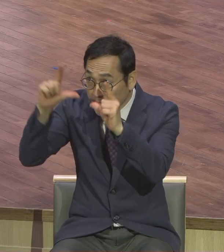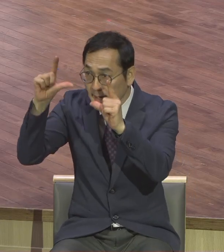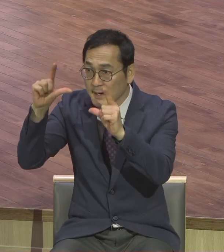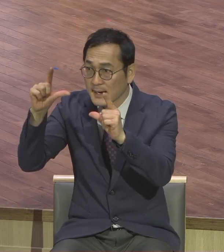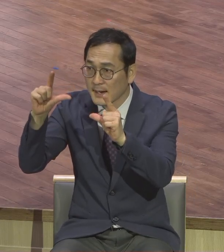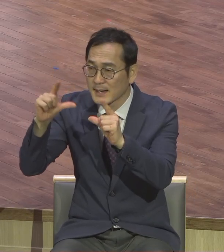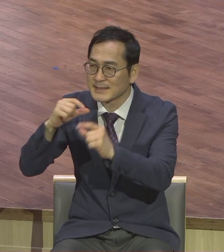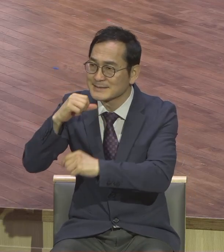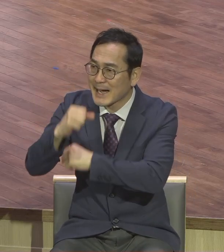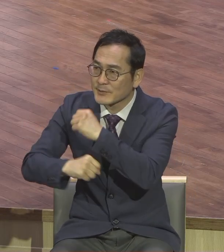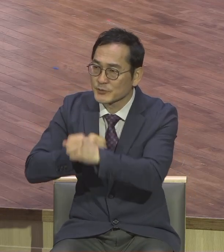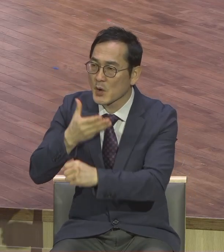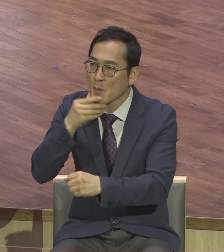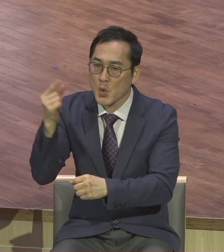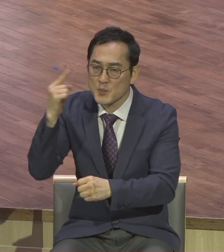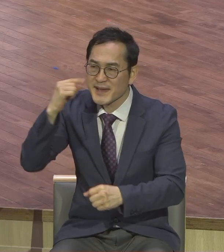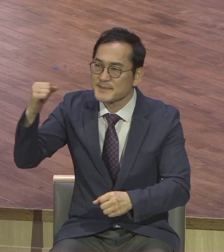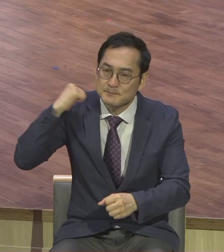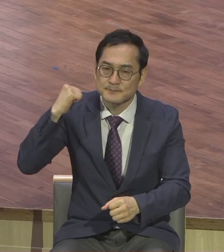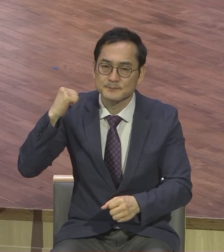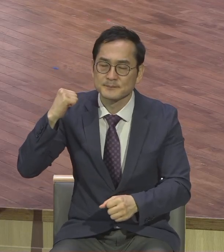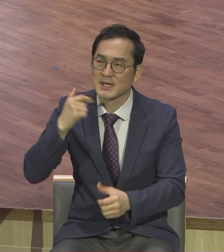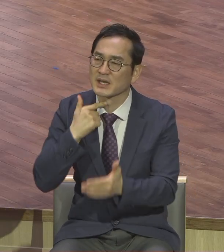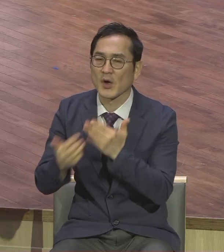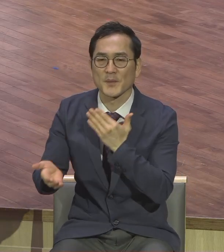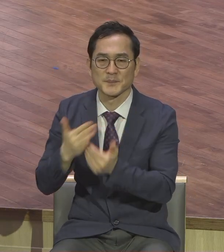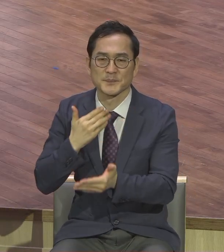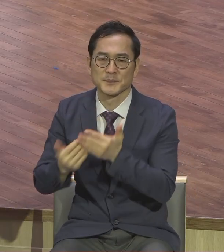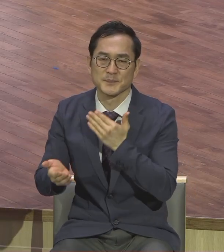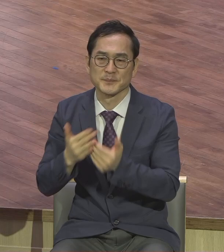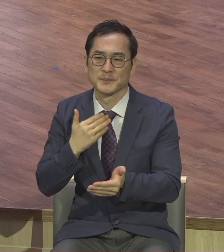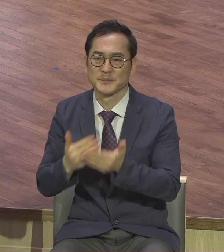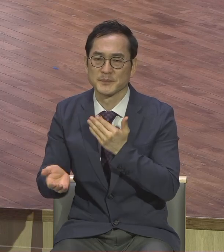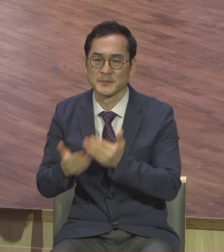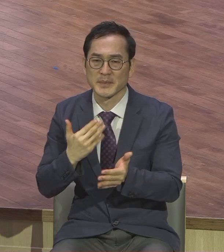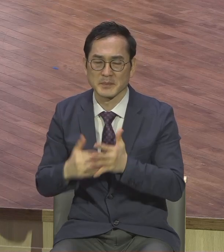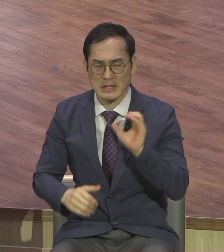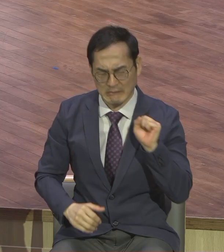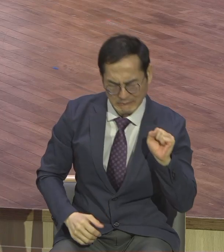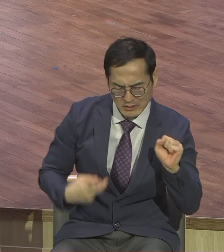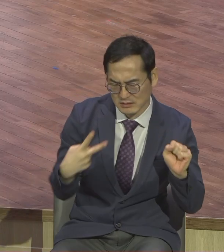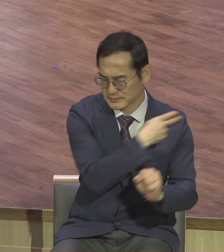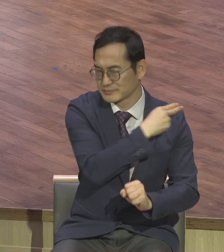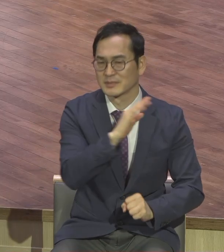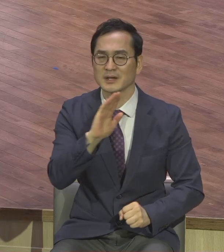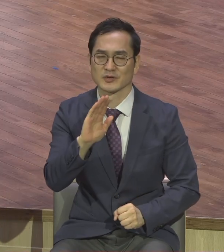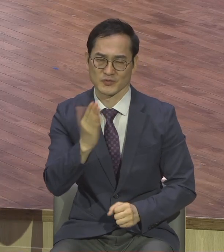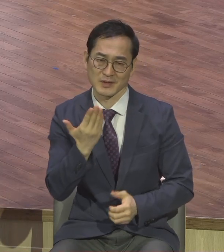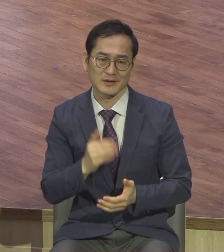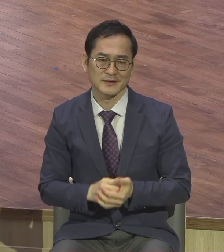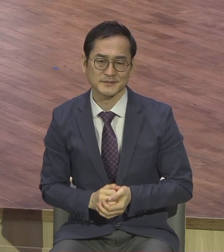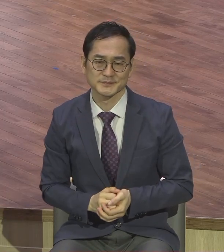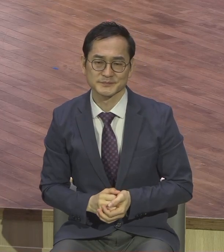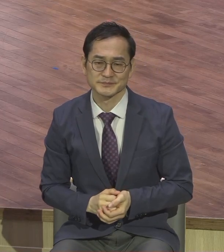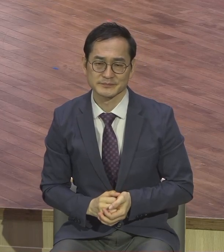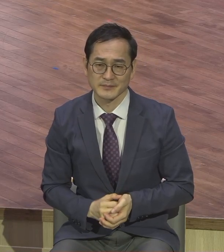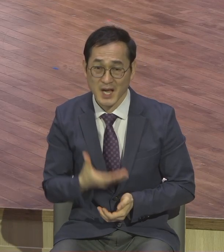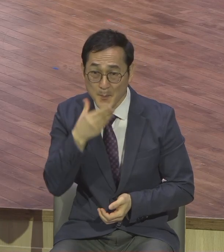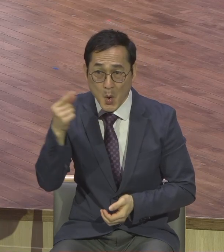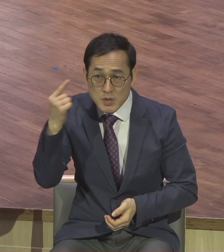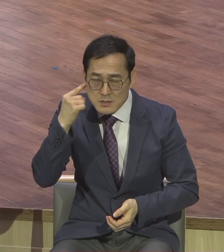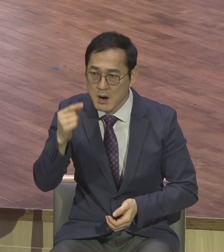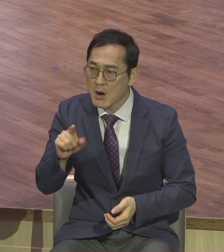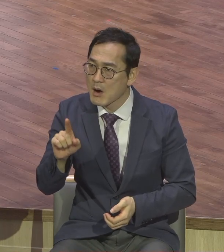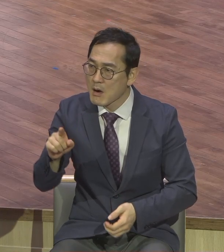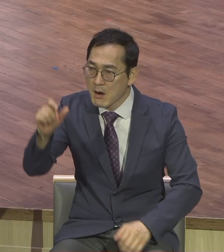더 깊이 복음의 위력을 체험하는 삶을 살아야 돼. 야, 복음이 위대하구나.